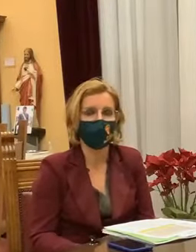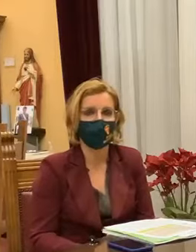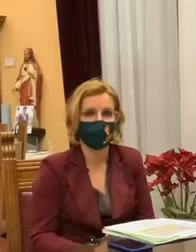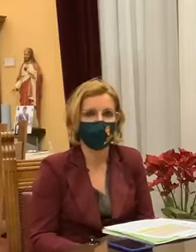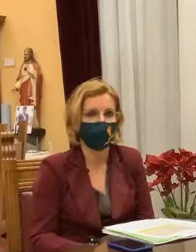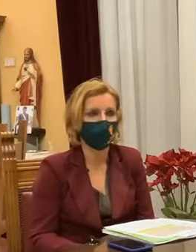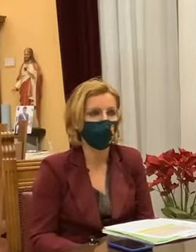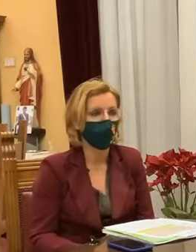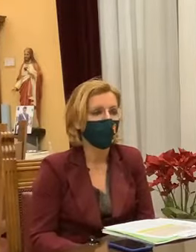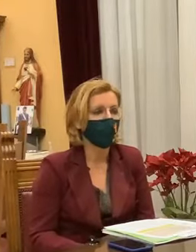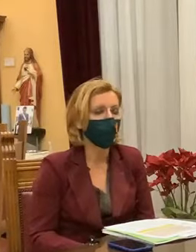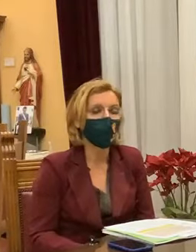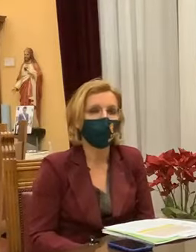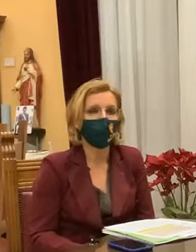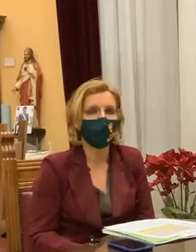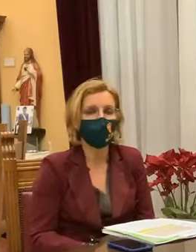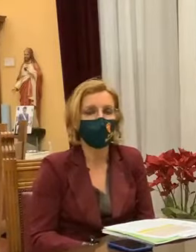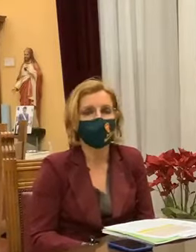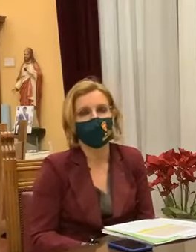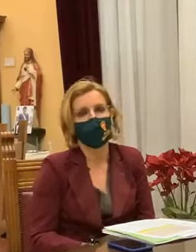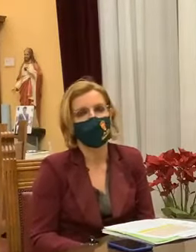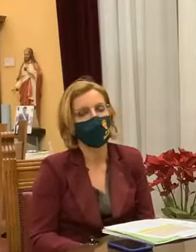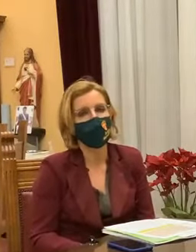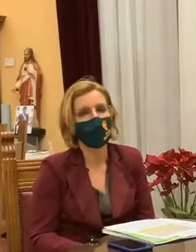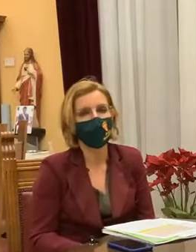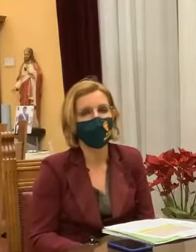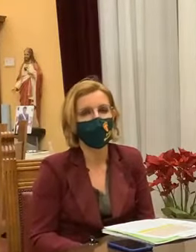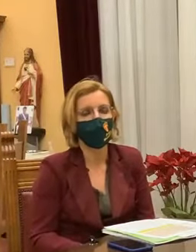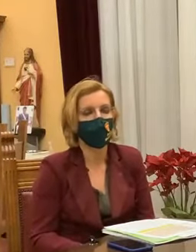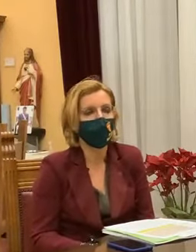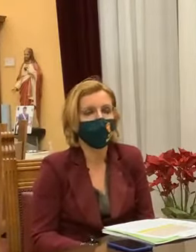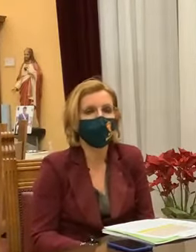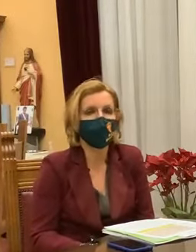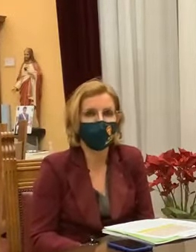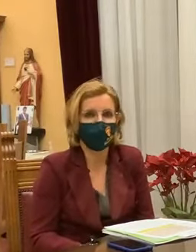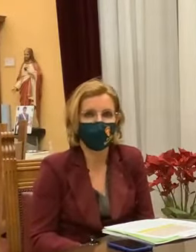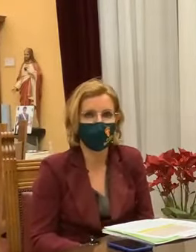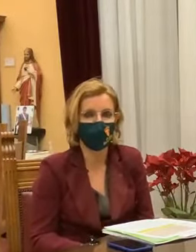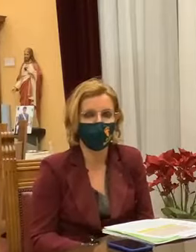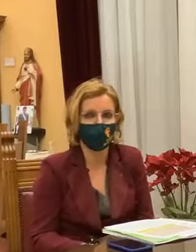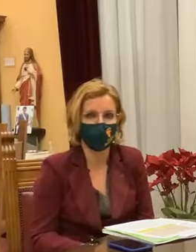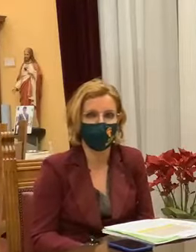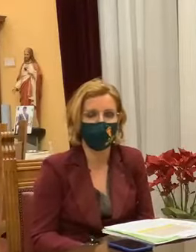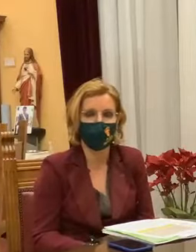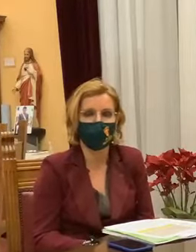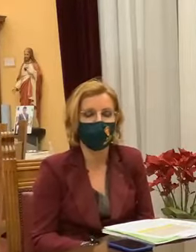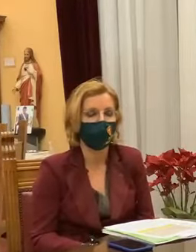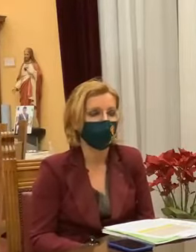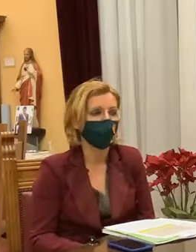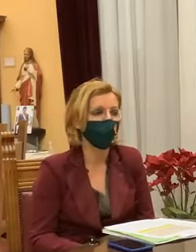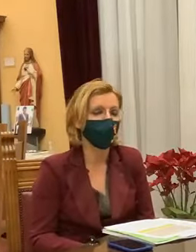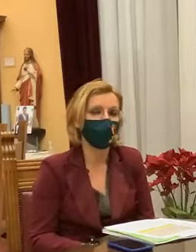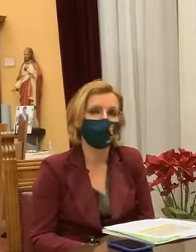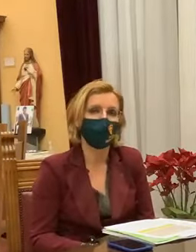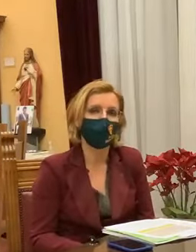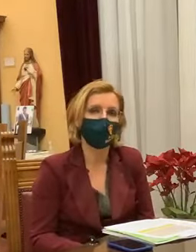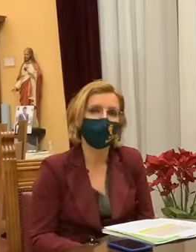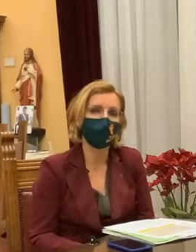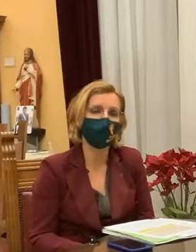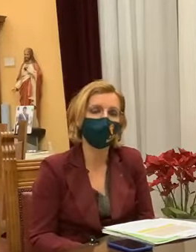abbiamo svolto, cui si è contrapposta invece una assenza di risposte da parte